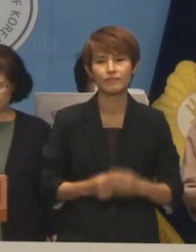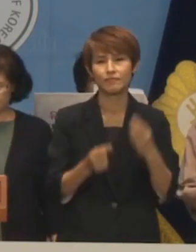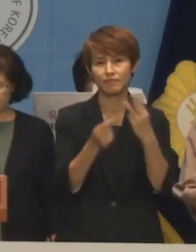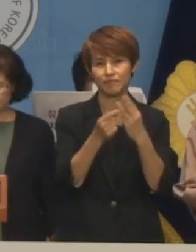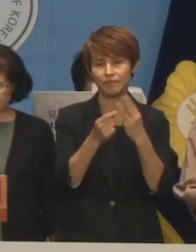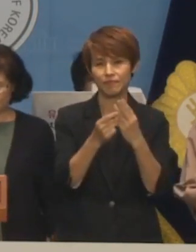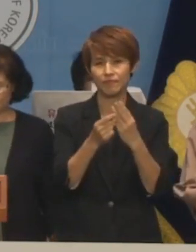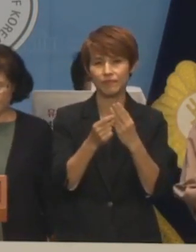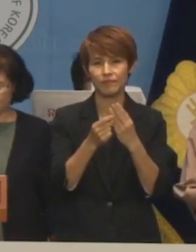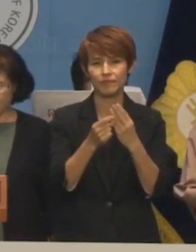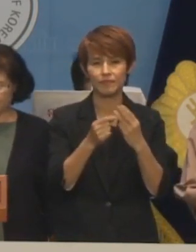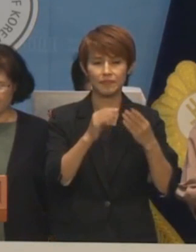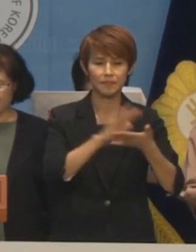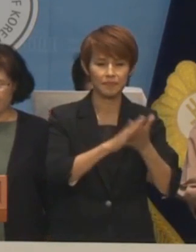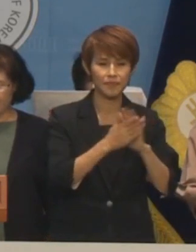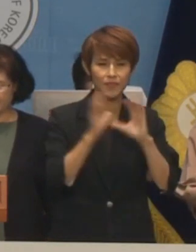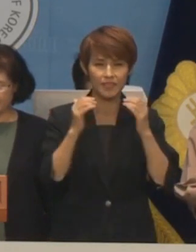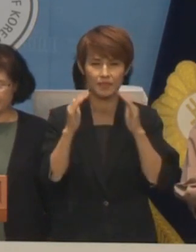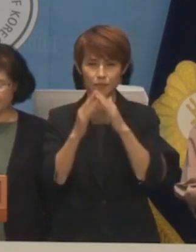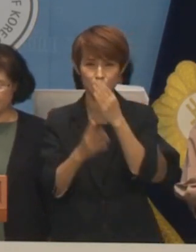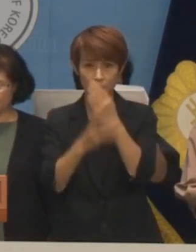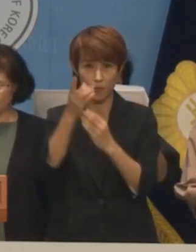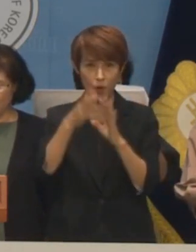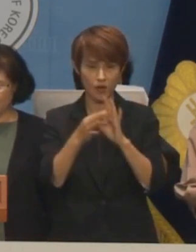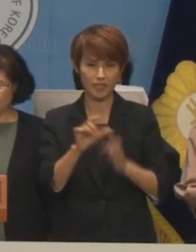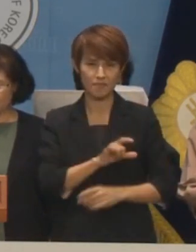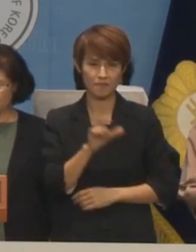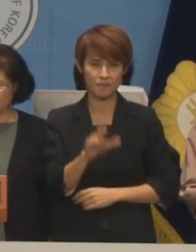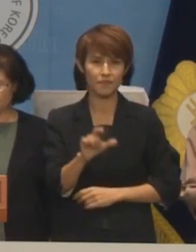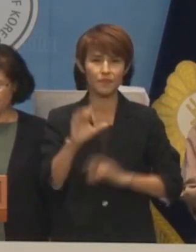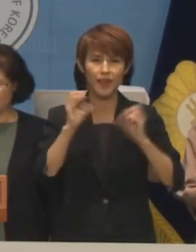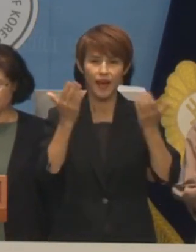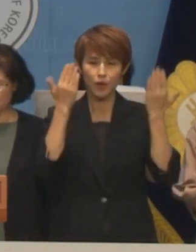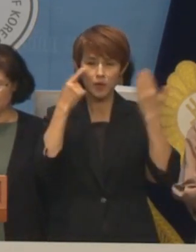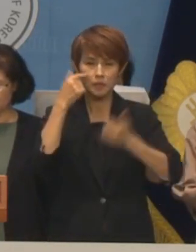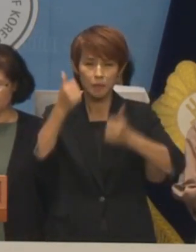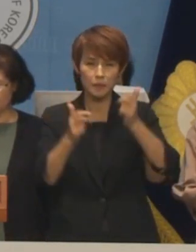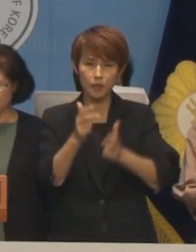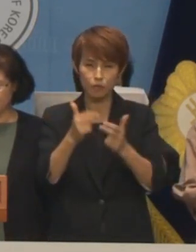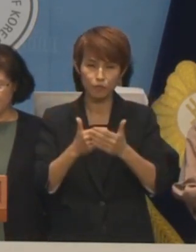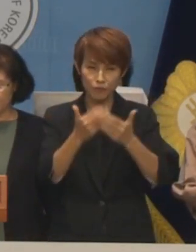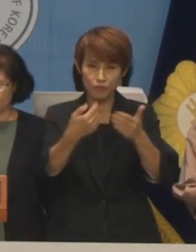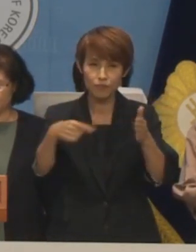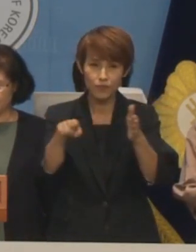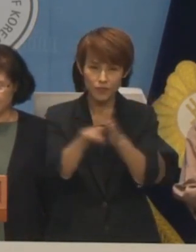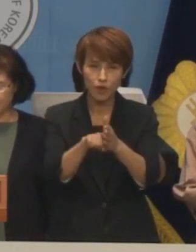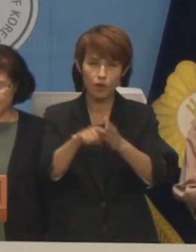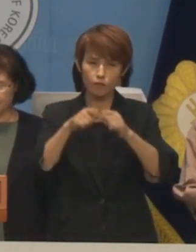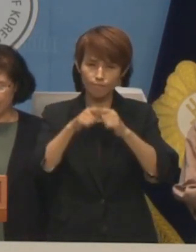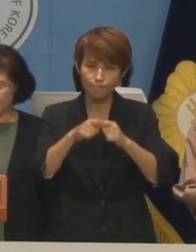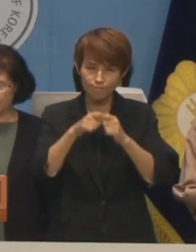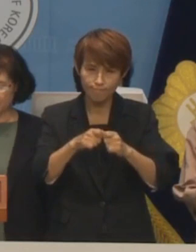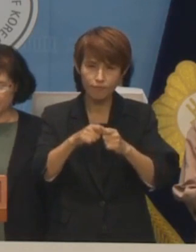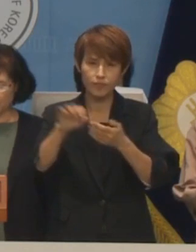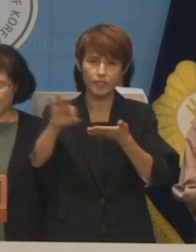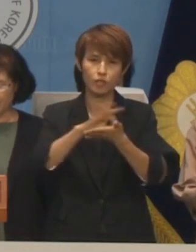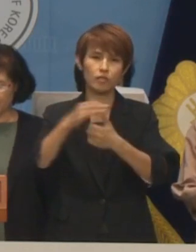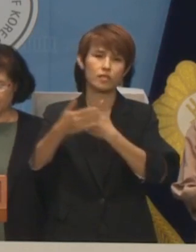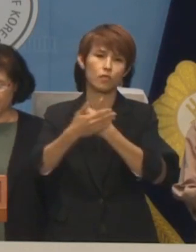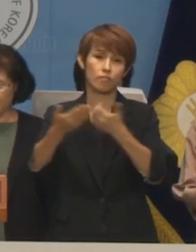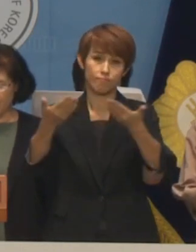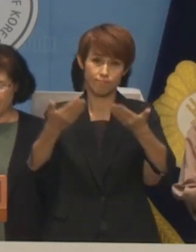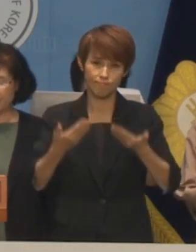셋째, 유보통합 과제 및 가칭 영유아학교 시범사업 추진을 위한 구체적인 재정